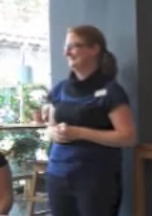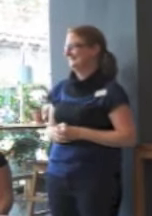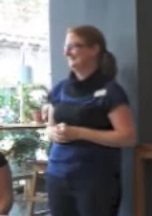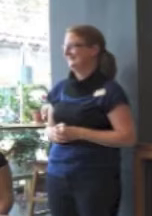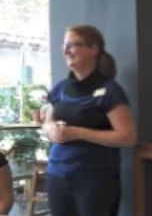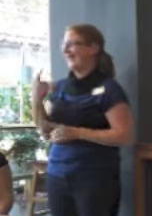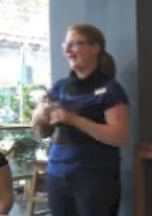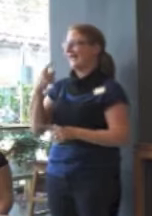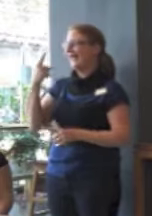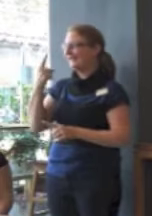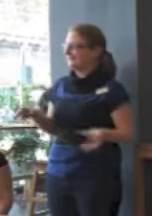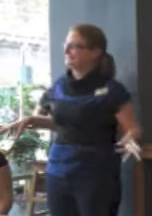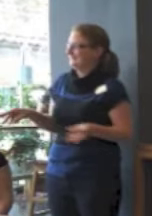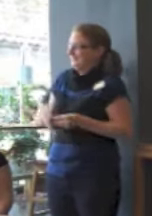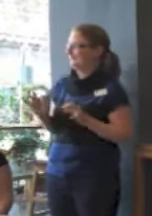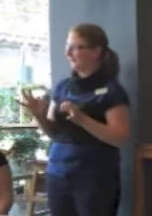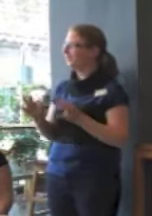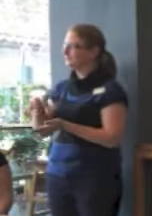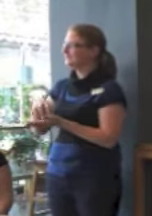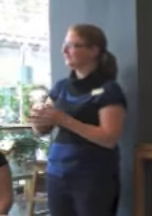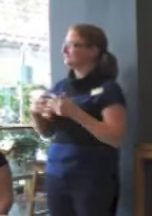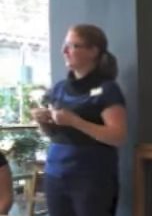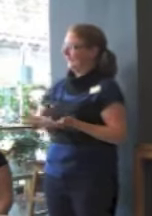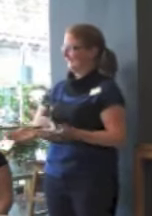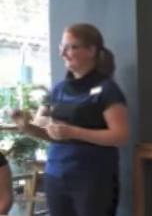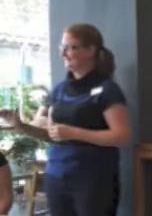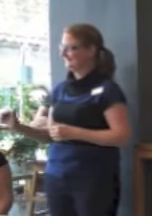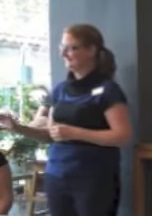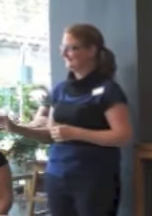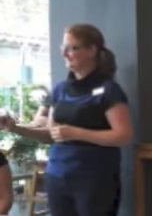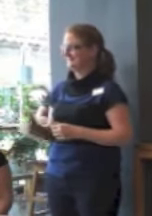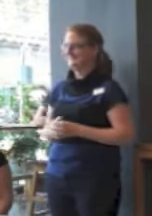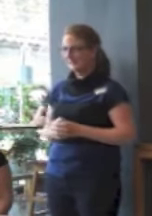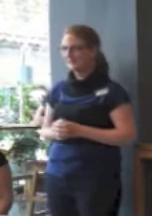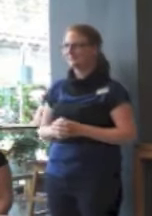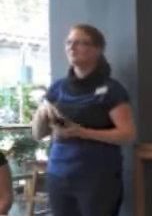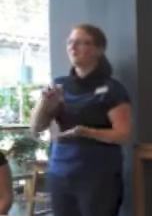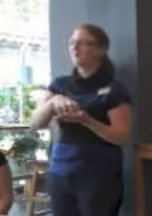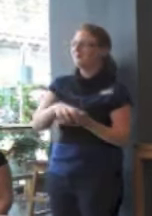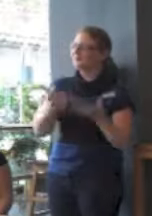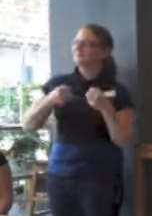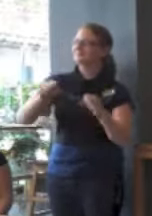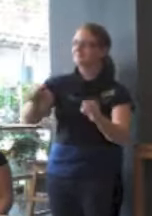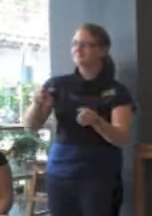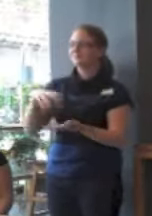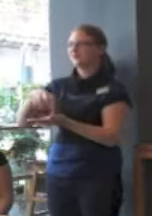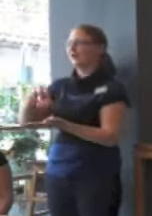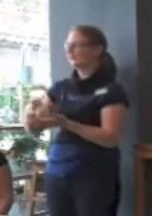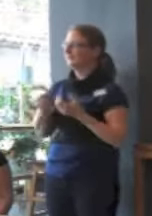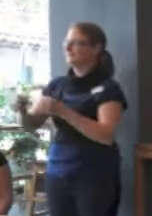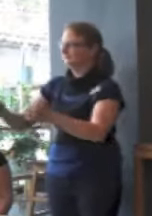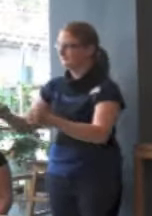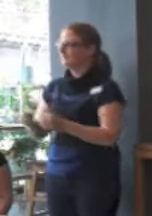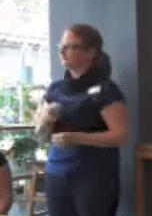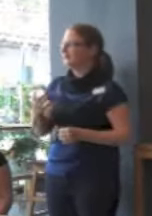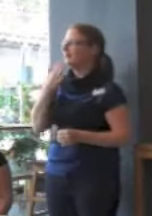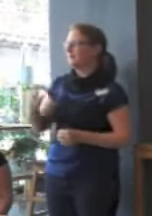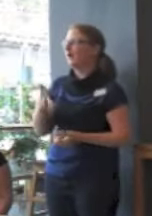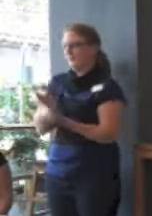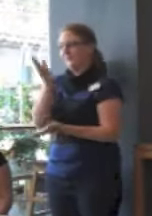Enkelt sammanfattat, staten fungerade inte. SKL var oerhört strategiskt, oerhört drivande, oerhört medvetande och hade emellanåt rätt dessutom.